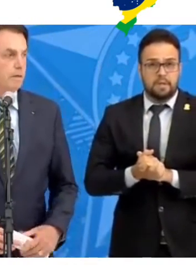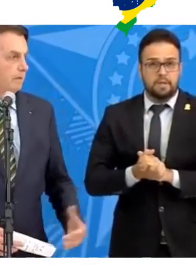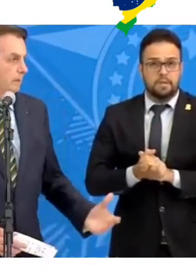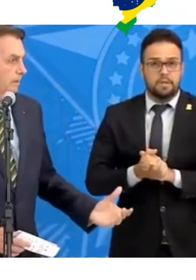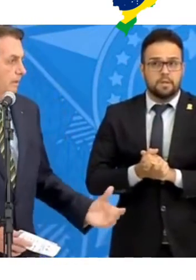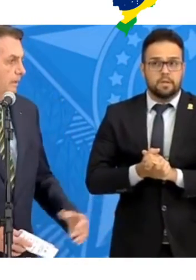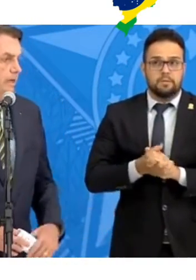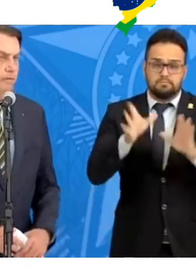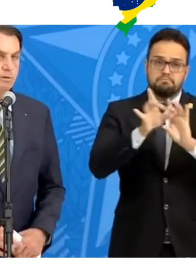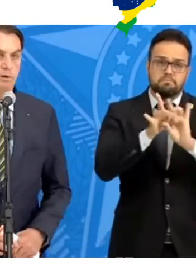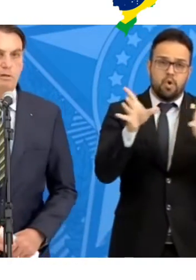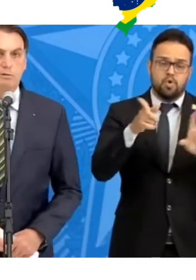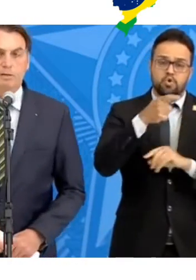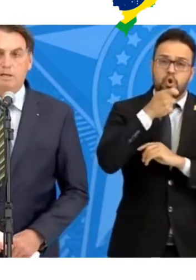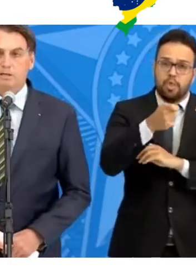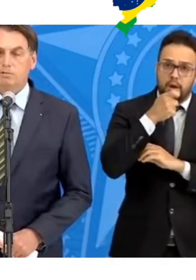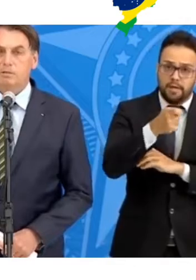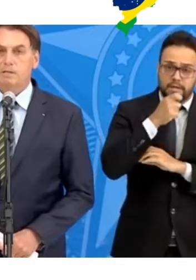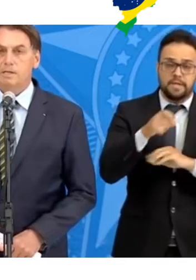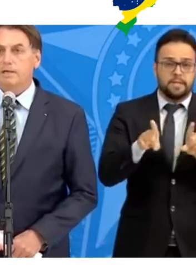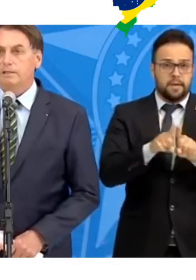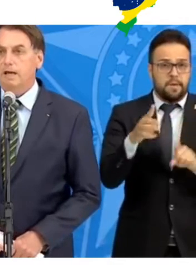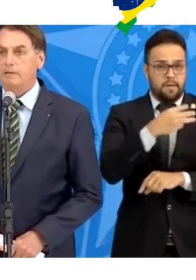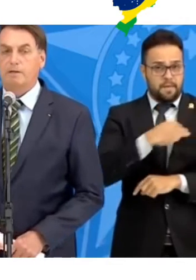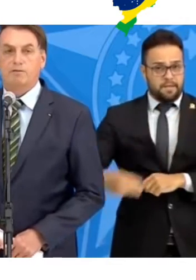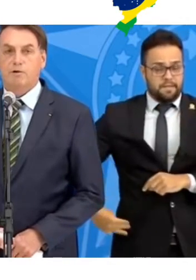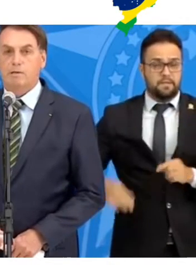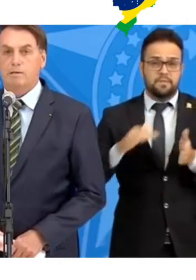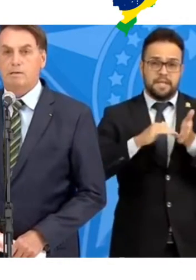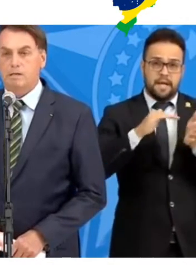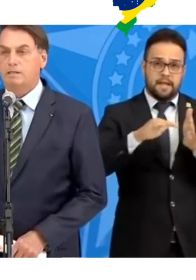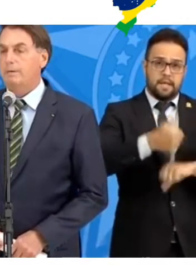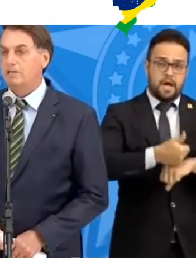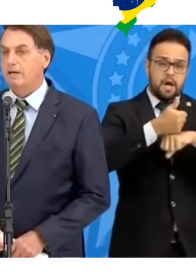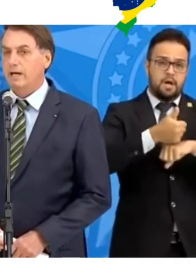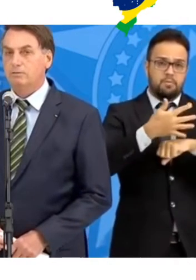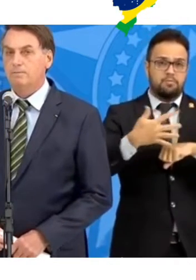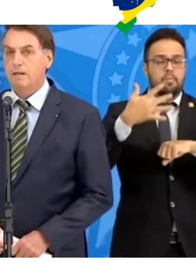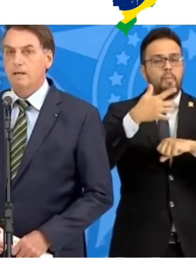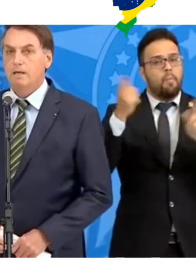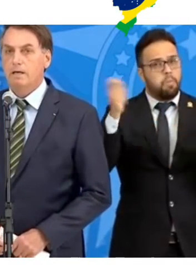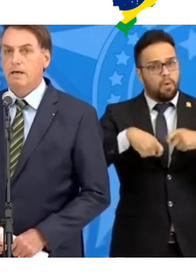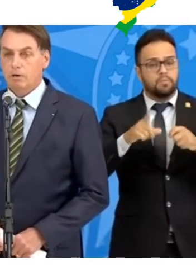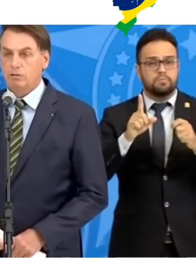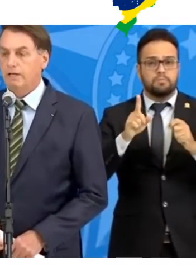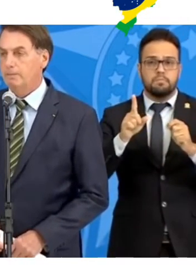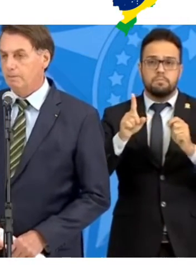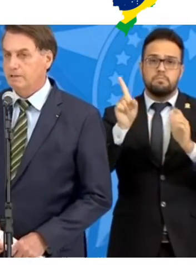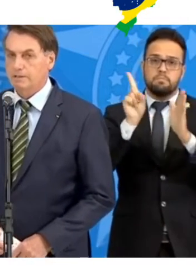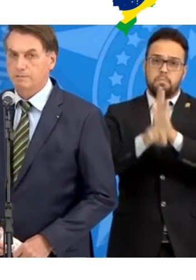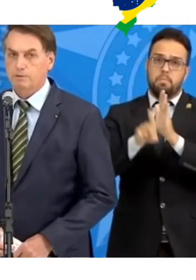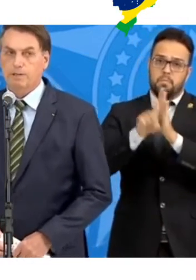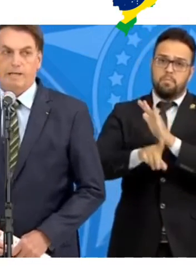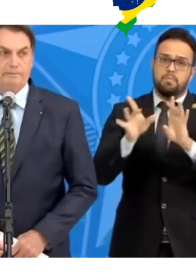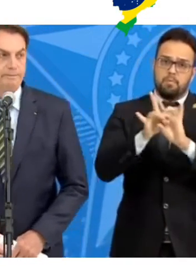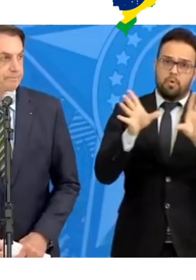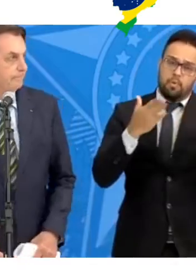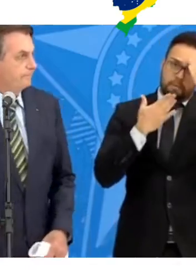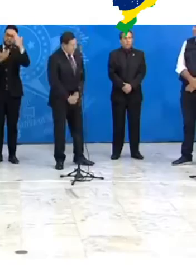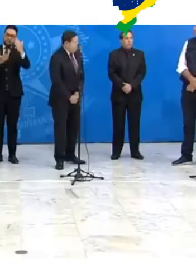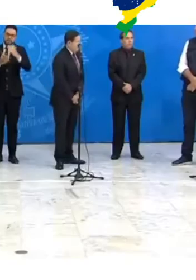jornalistas, dos nossos ministros e secretários, para que possa ser sabatinado, questionado por vocês. Muito